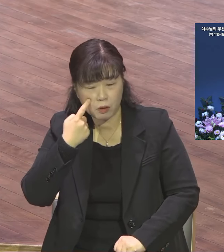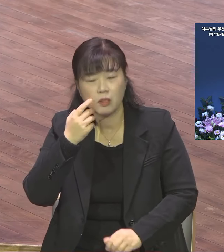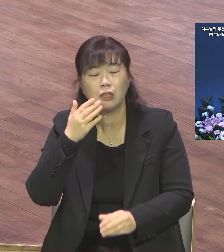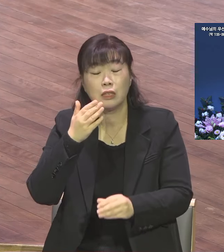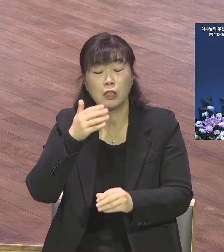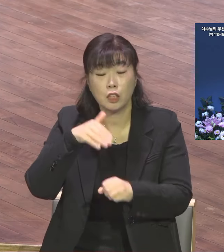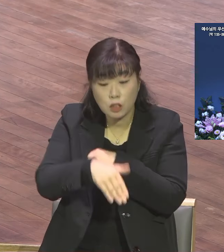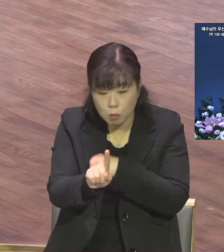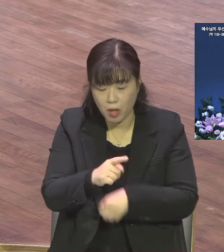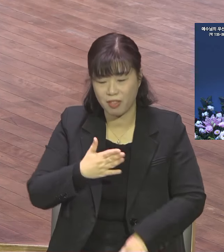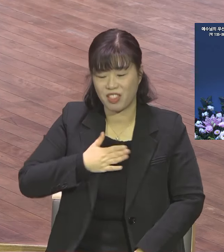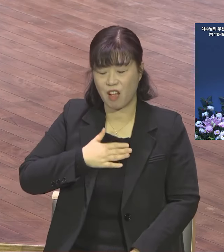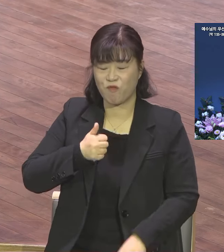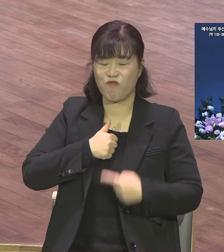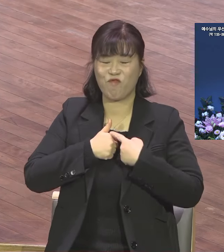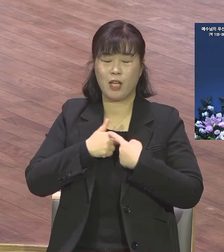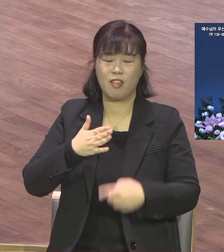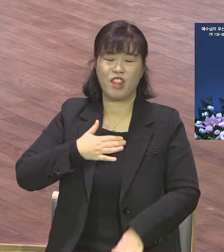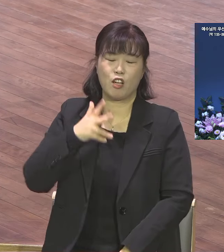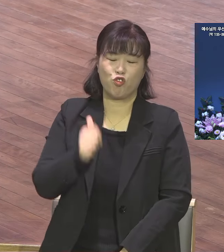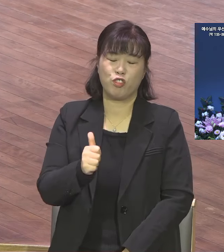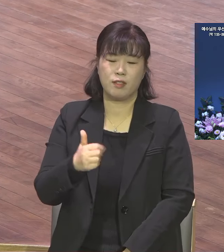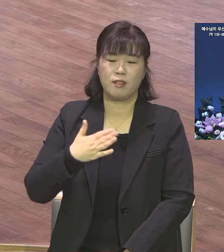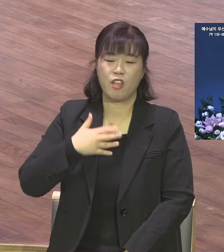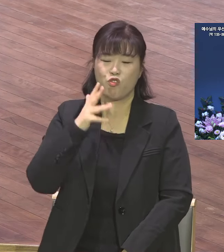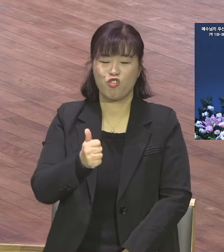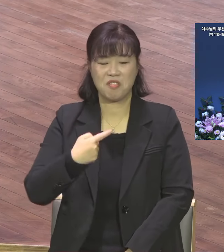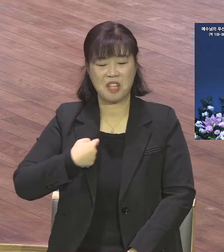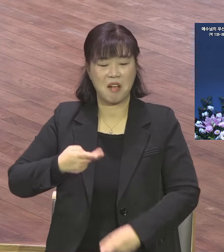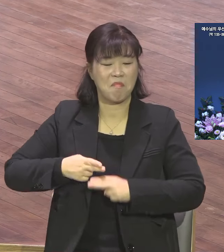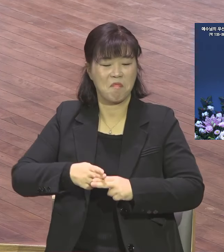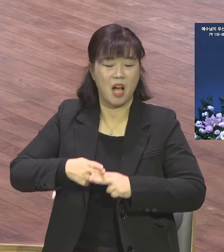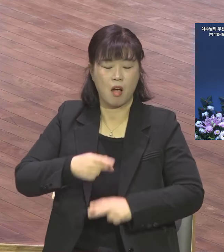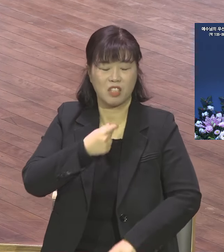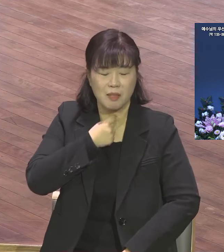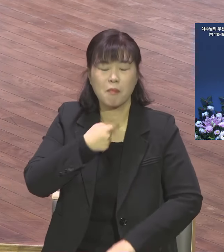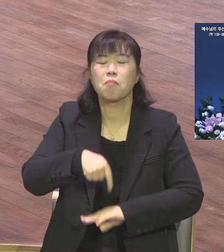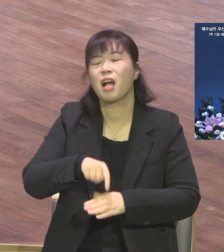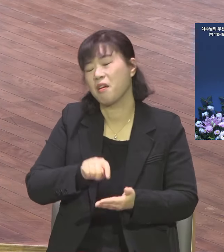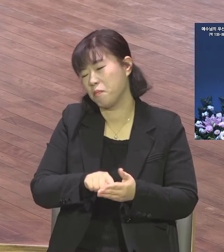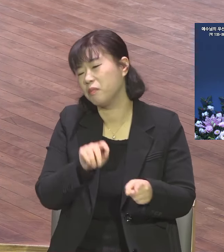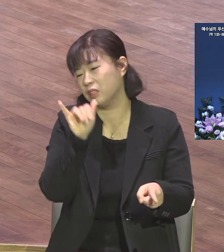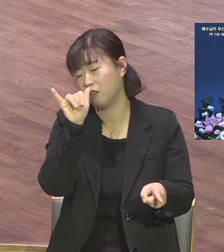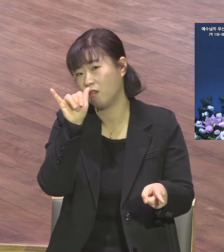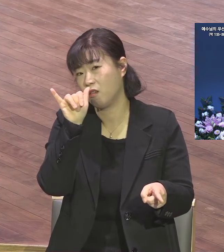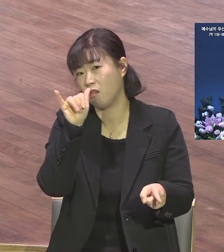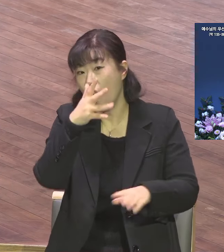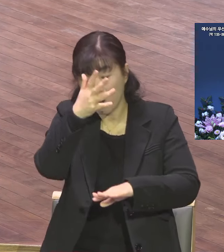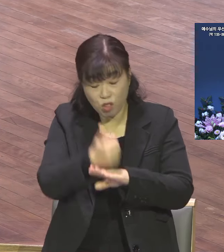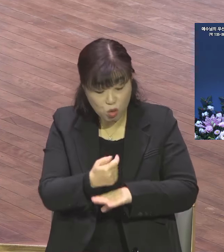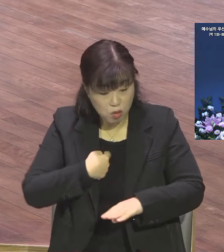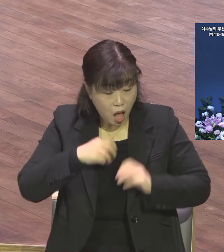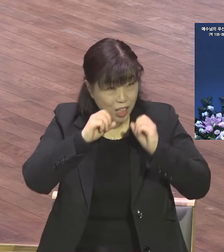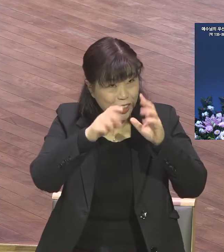돼. 내가 뭔가 해야 돼. 엄청 힘들지요. 고생스럽게 살지요. 부담스럽죠. 내가